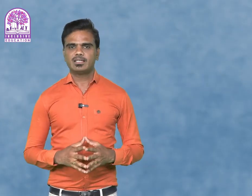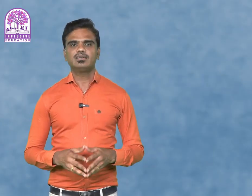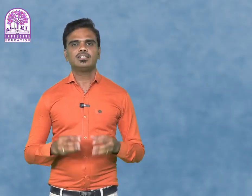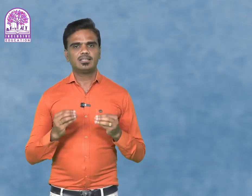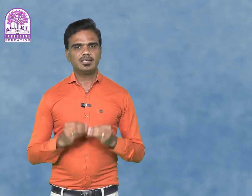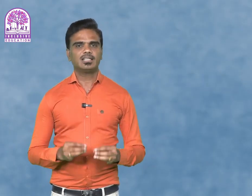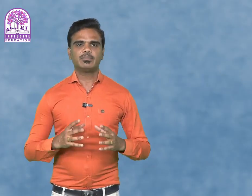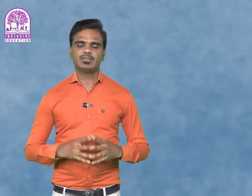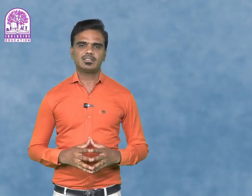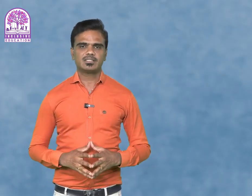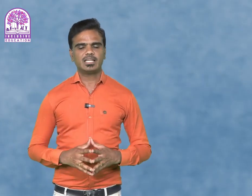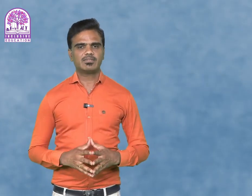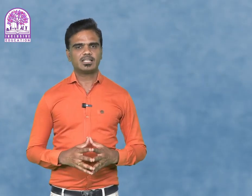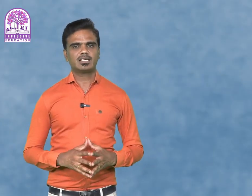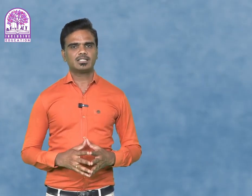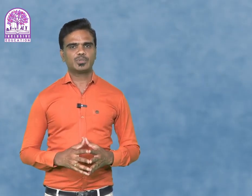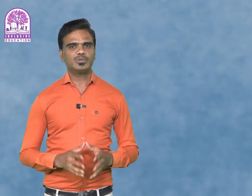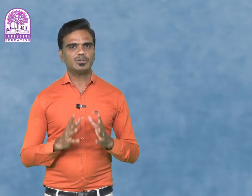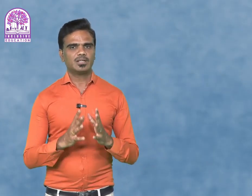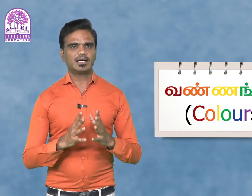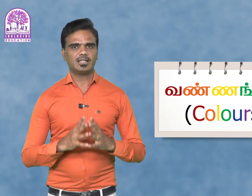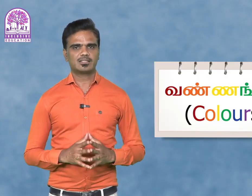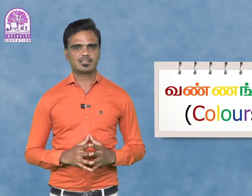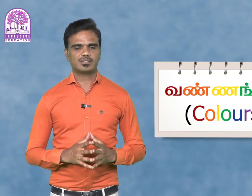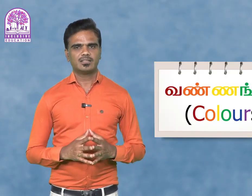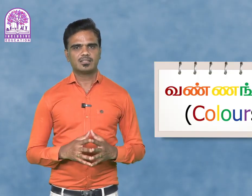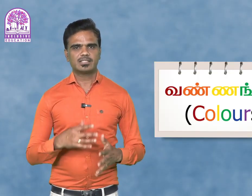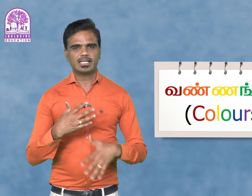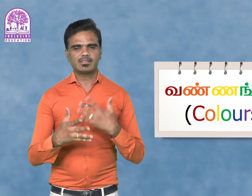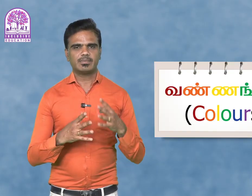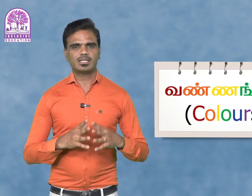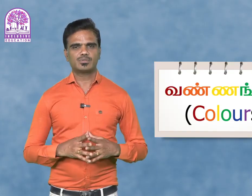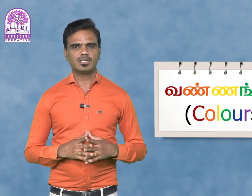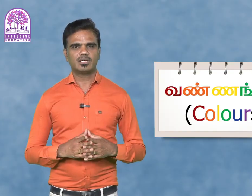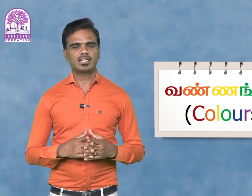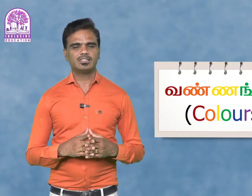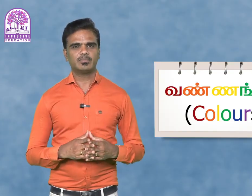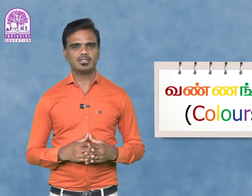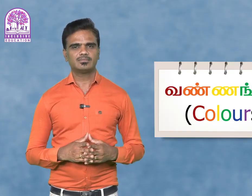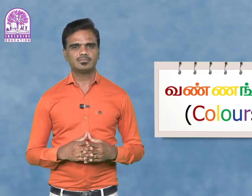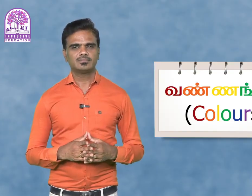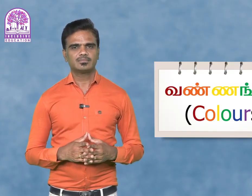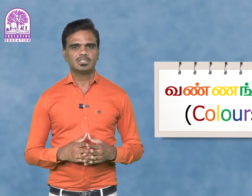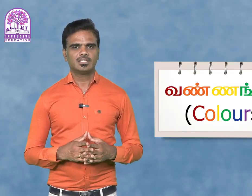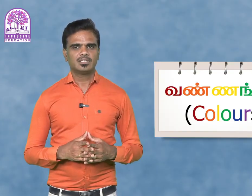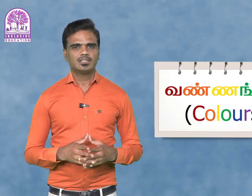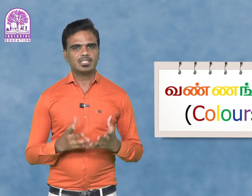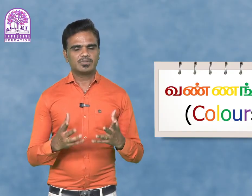பண்ணுங்கள். இன்றைக்கி நம்ம சைன் லாங்குவேஜில் என்ன கற்றுக்க போகிறோம்? கலர்ஸ். சைன் லாங்குவேஜில் எப்படி நீங்கள் சொல்லலாம்? யாருக்காவது தெரியுமா? தெரிஞ்சவங்க